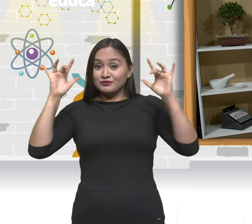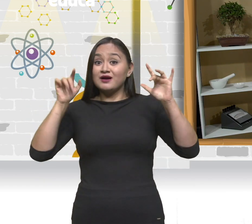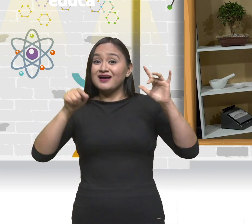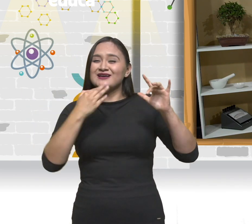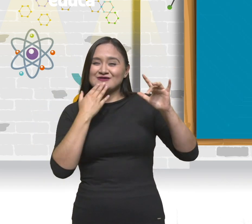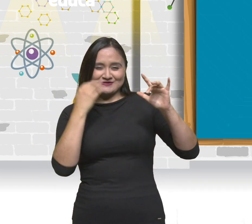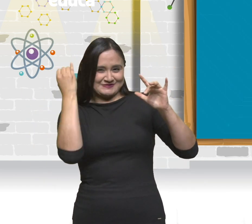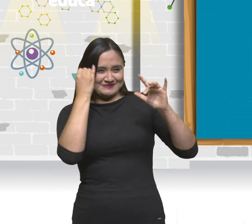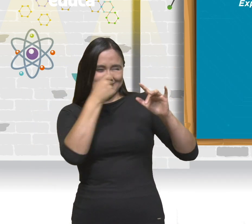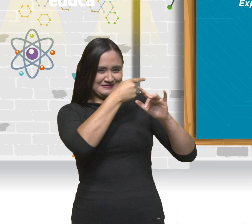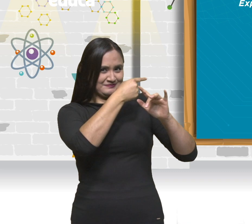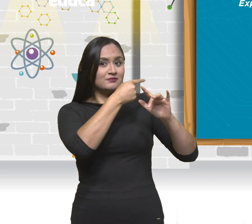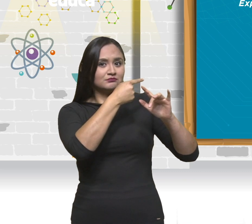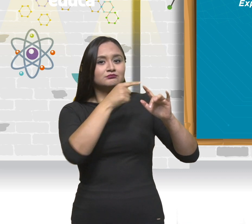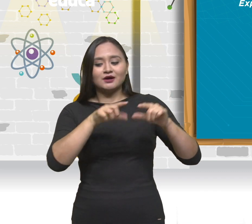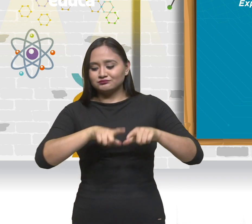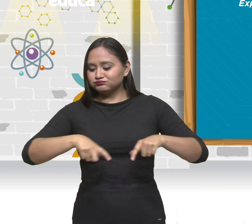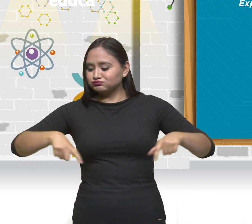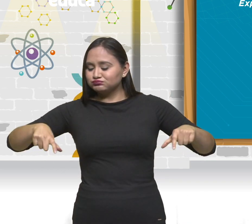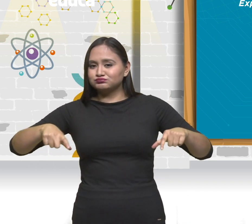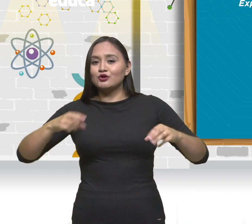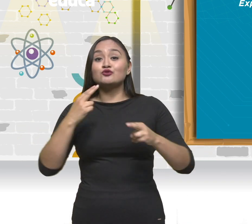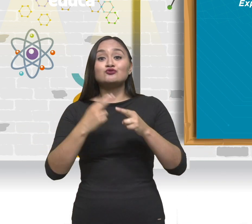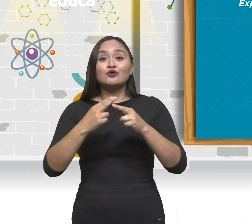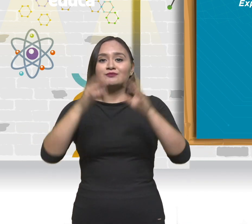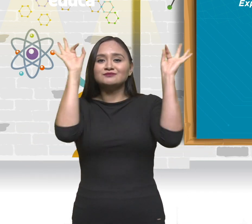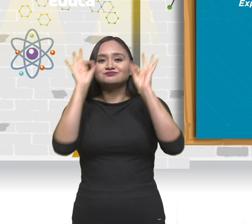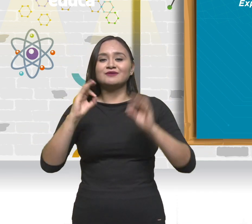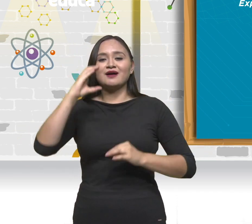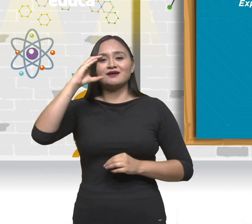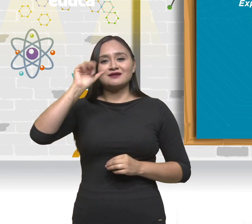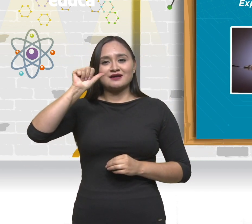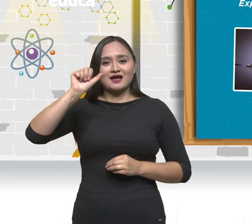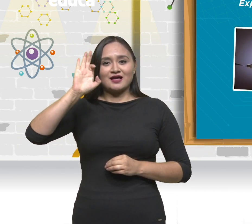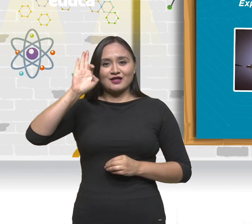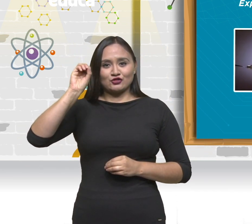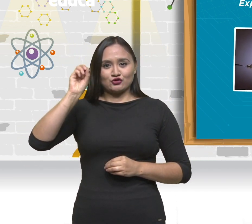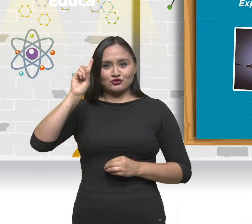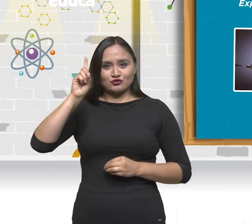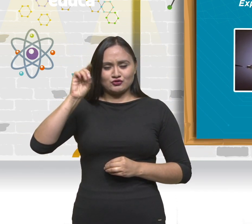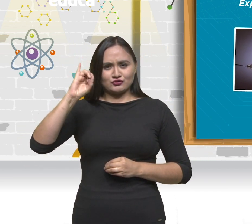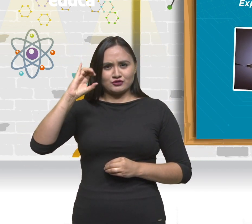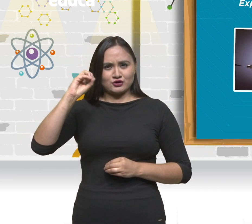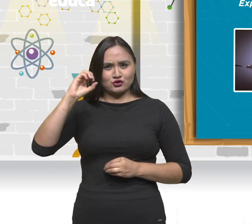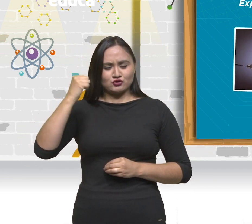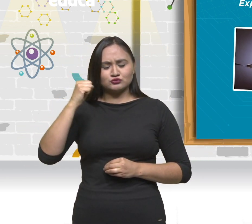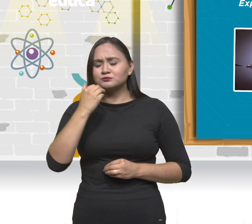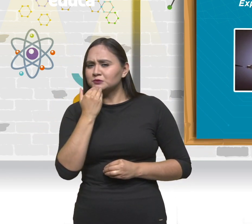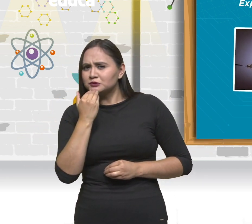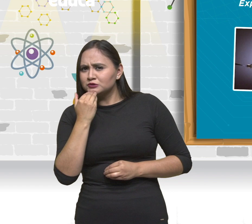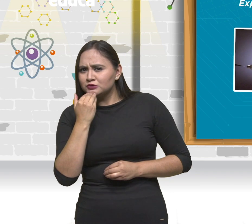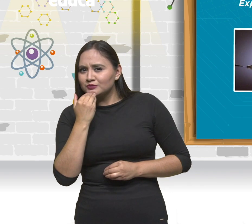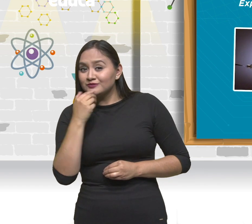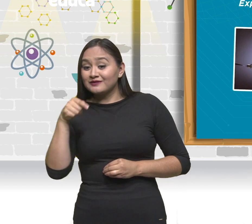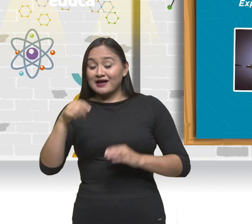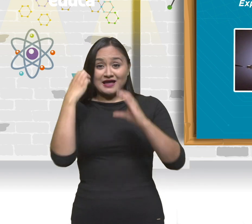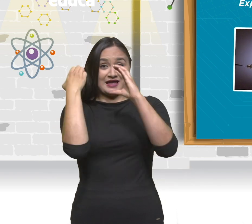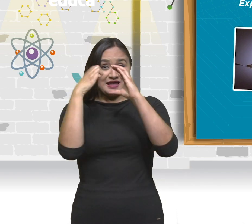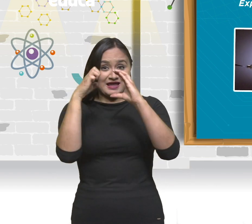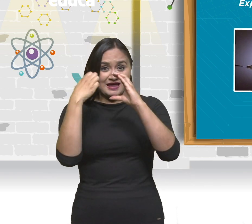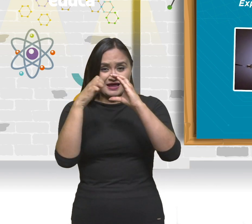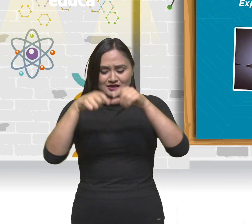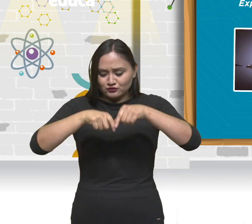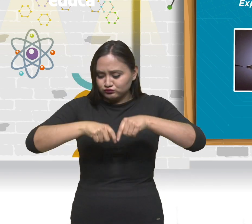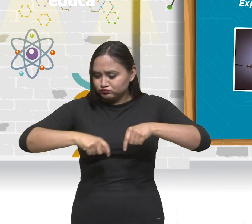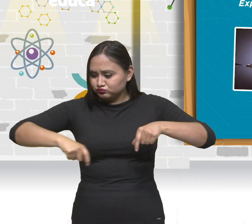rayos catódicos. Pero, ¿qué son estos y cómo ayudaron a descubrir al electrón? Thomson lo descubrió realizando una modificación